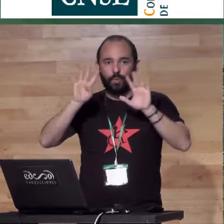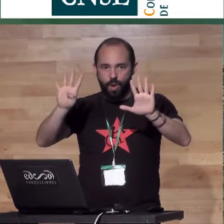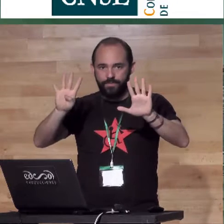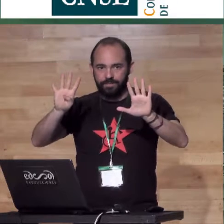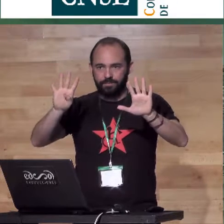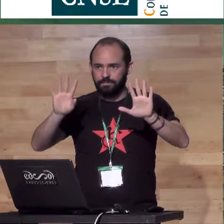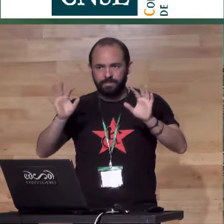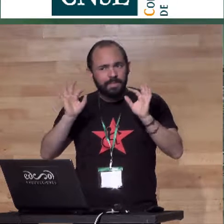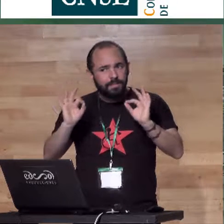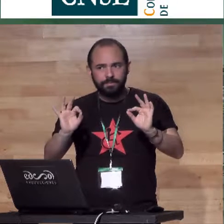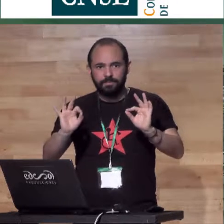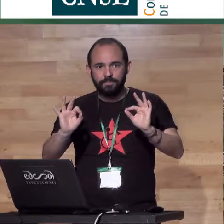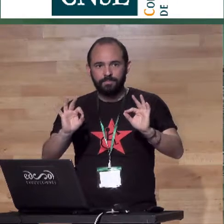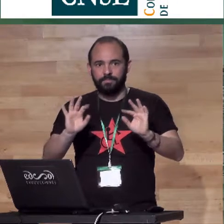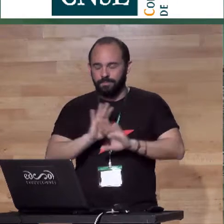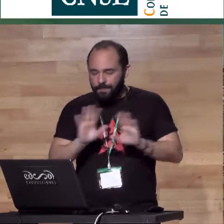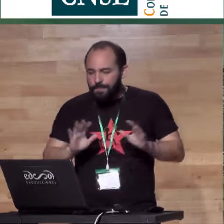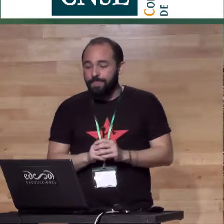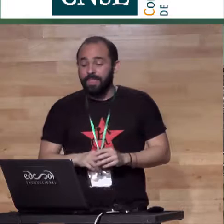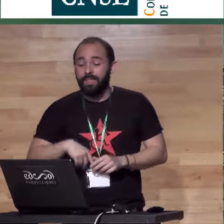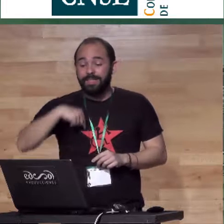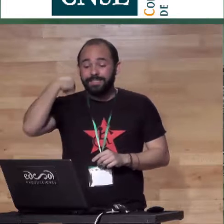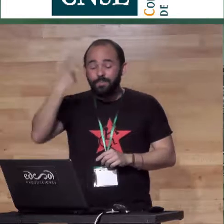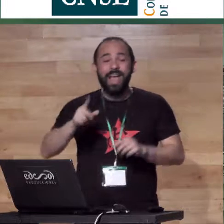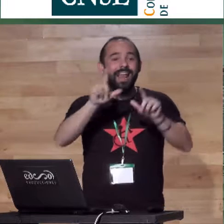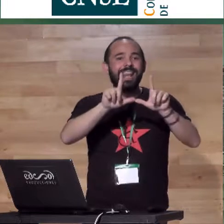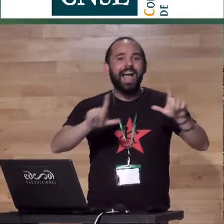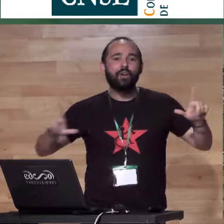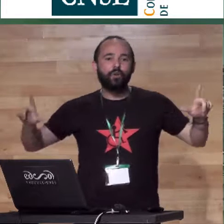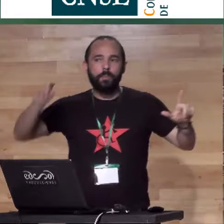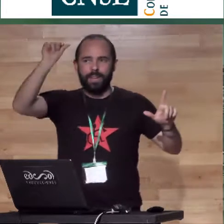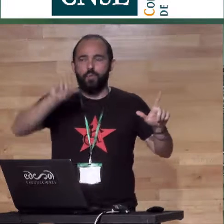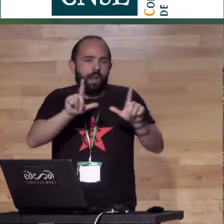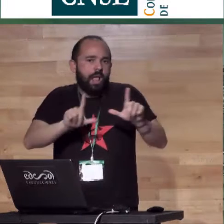hasta 59, eso es el mediometraje.